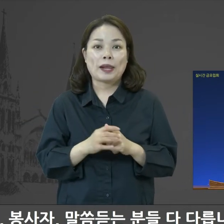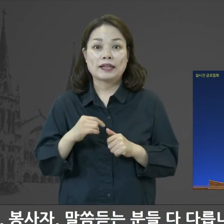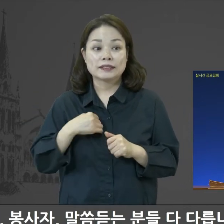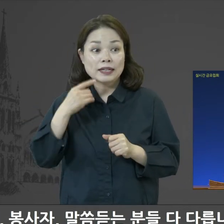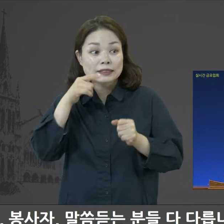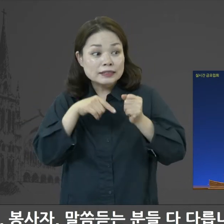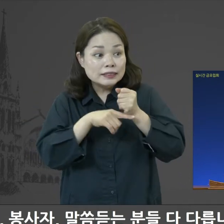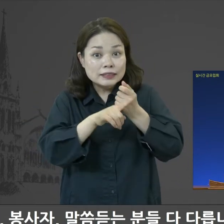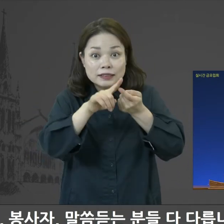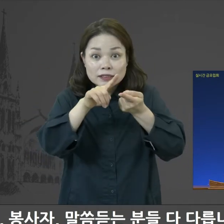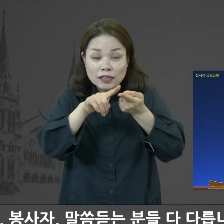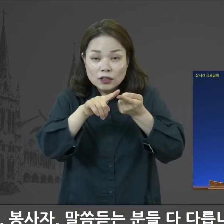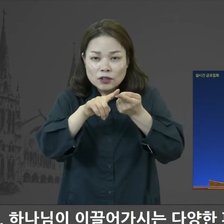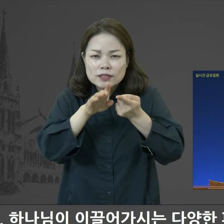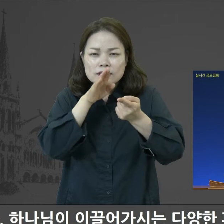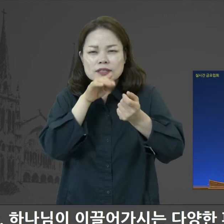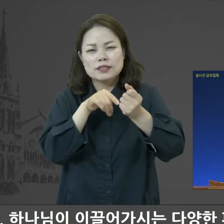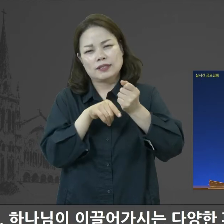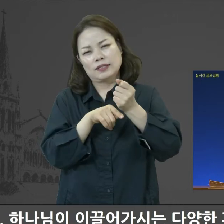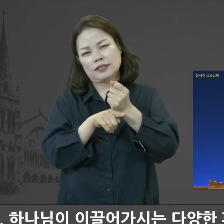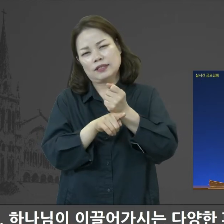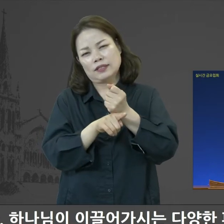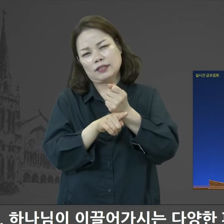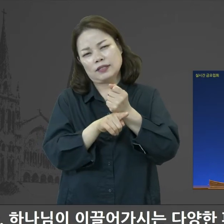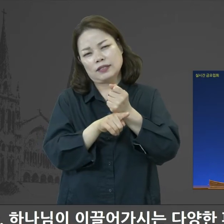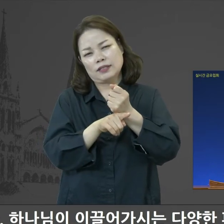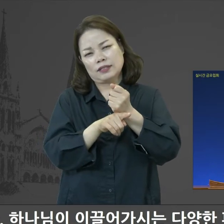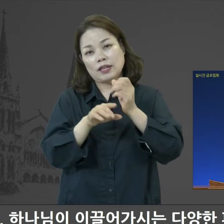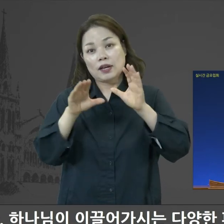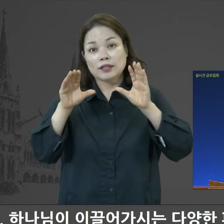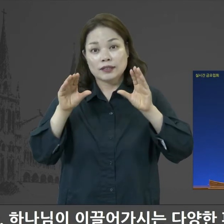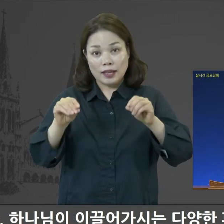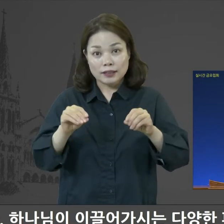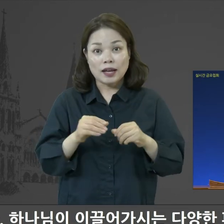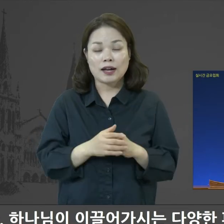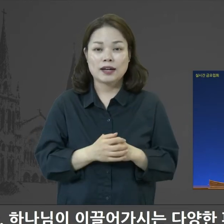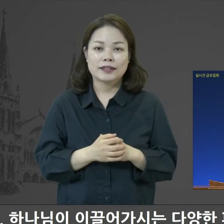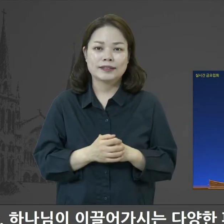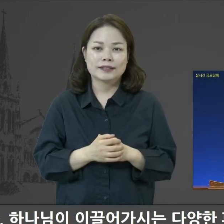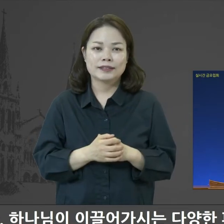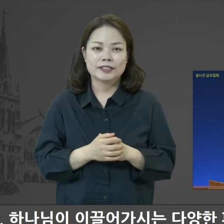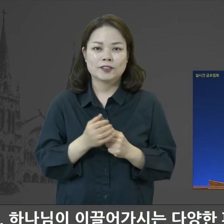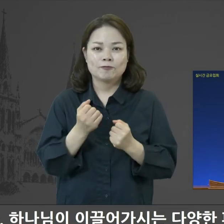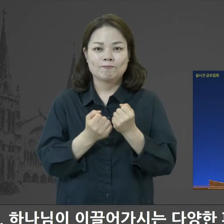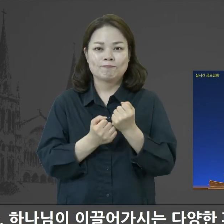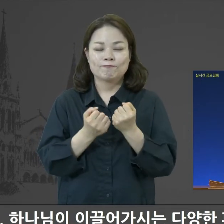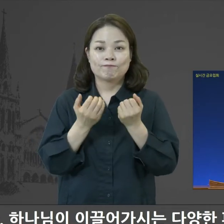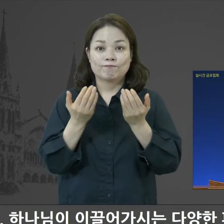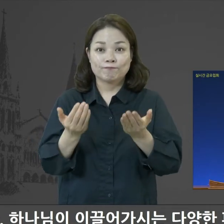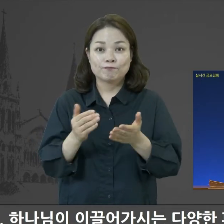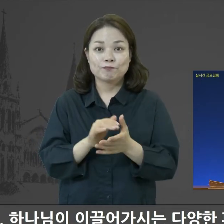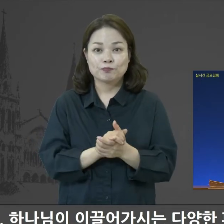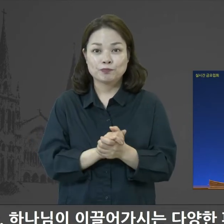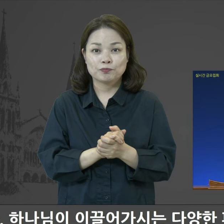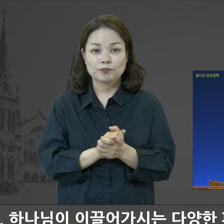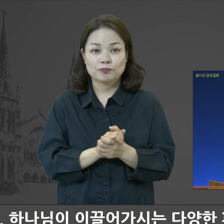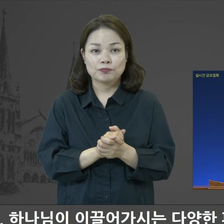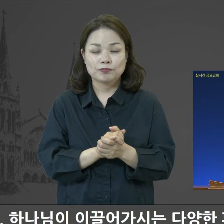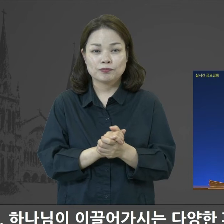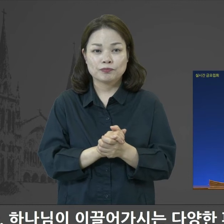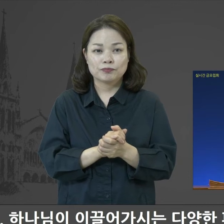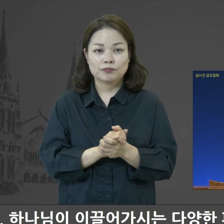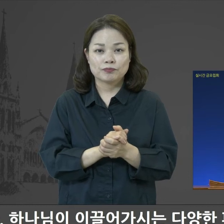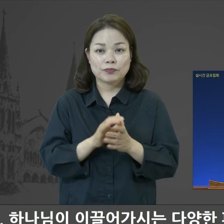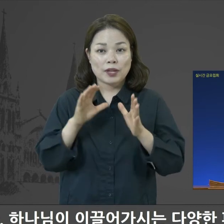자기의 뜻을 따라 진리로 낳았다라고 설명합니다. 여기서 이제 낳았다는